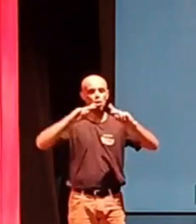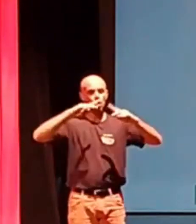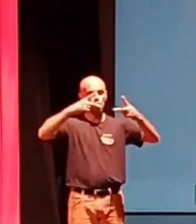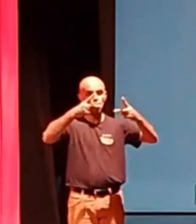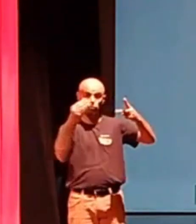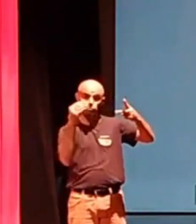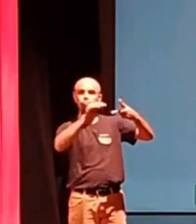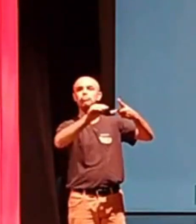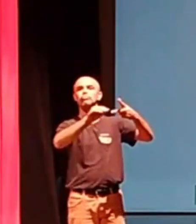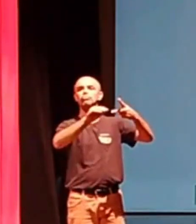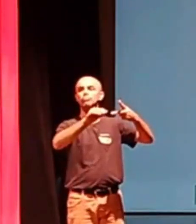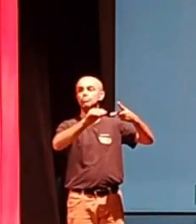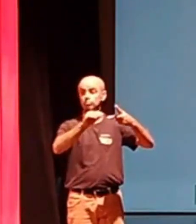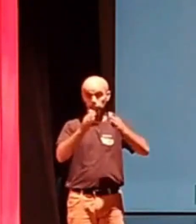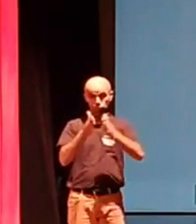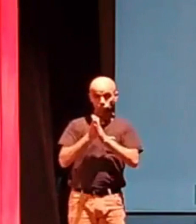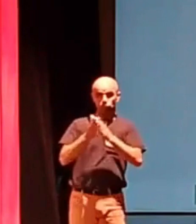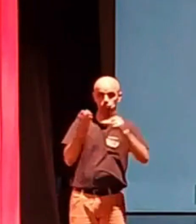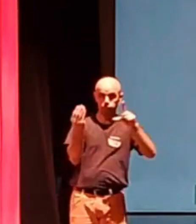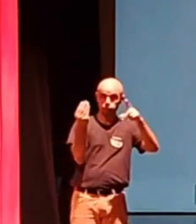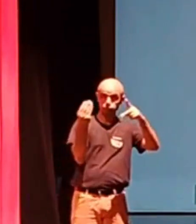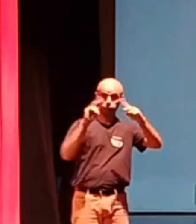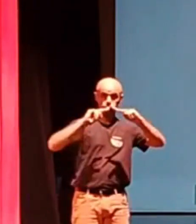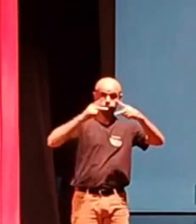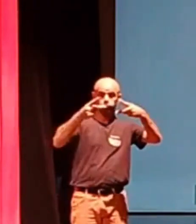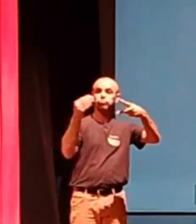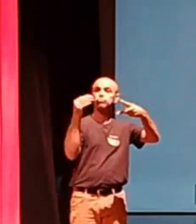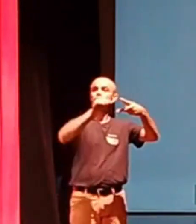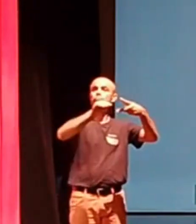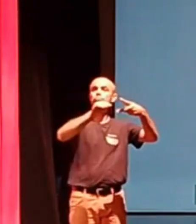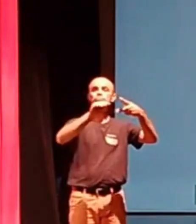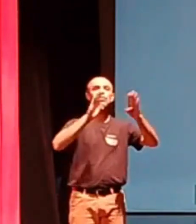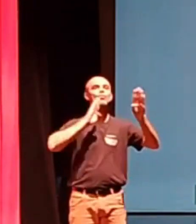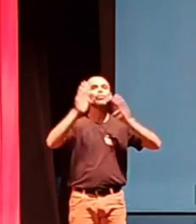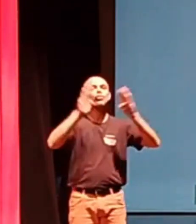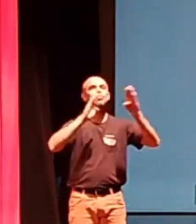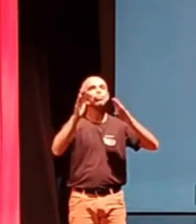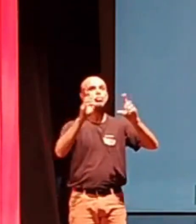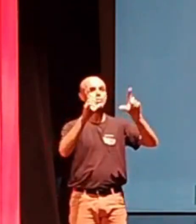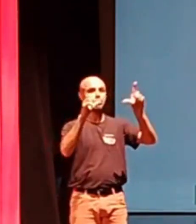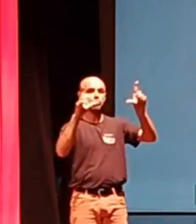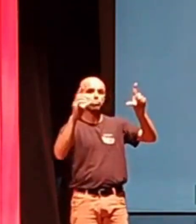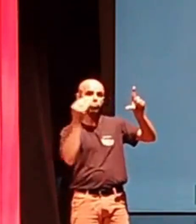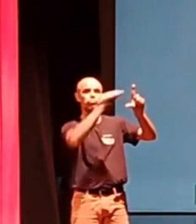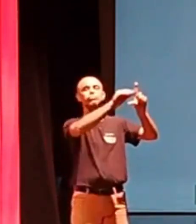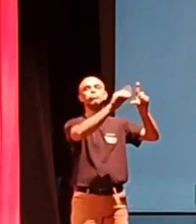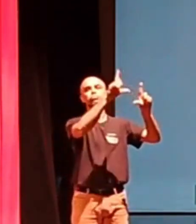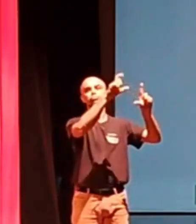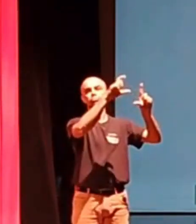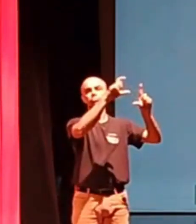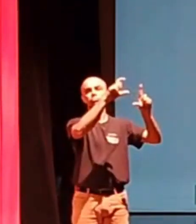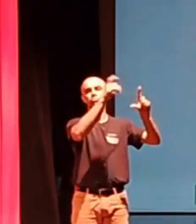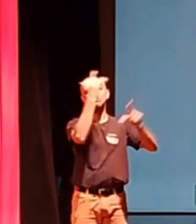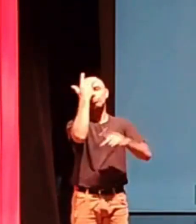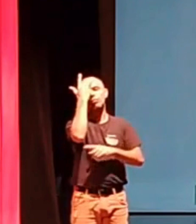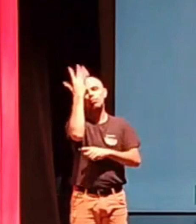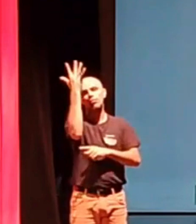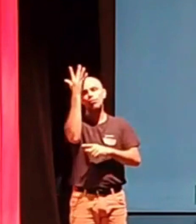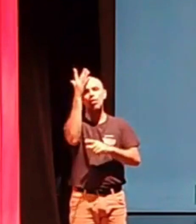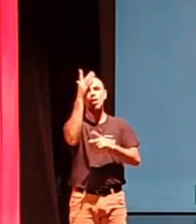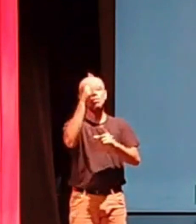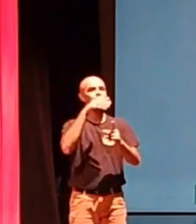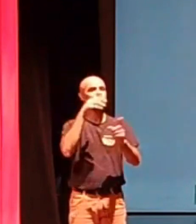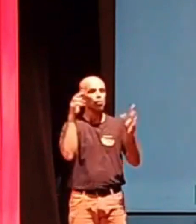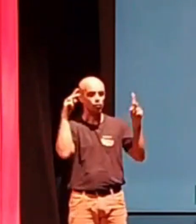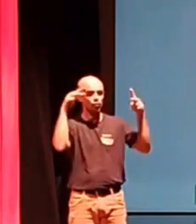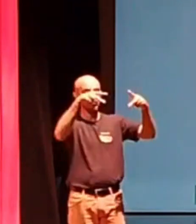Você conseguir, Alex? Você põe para mim, por favor, o link do Facebook lá no Instagram, que facilita, né, a chegada do